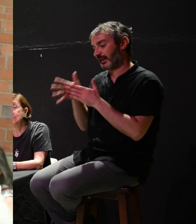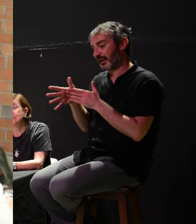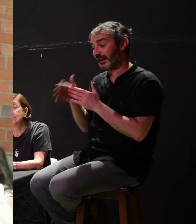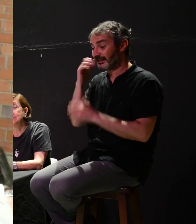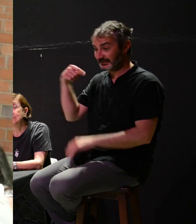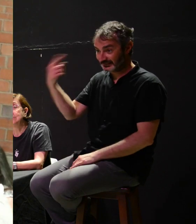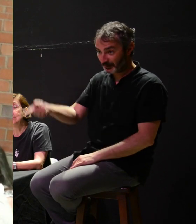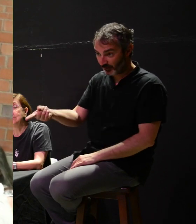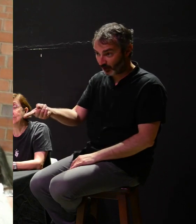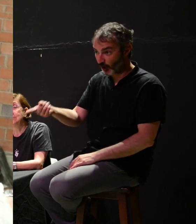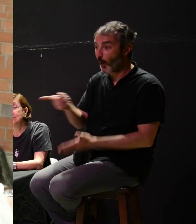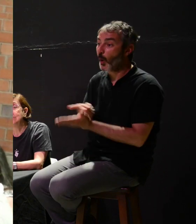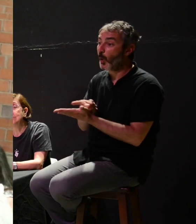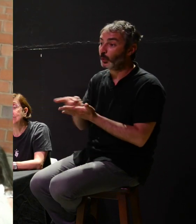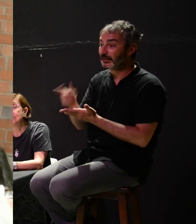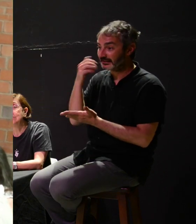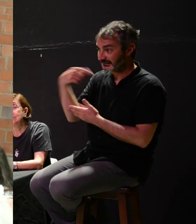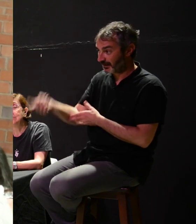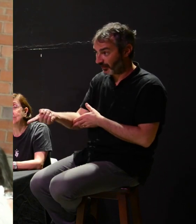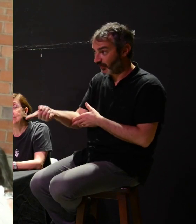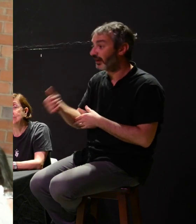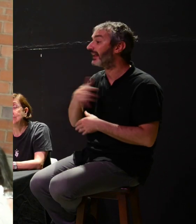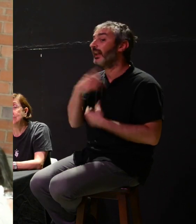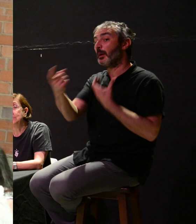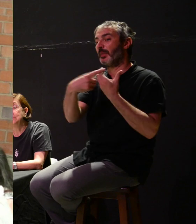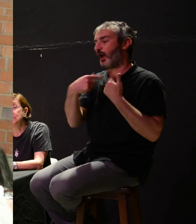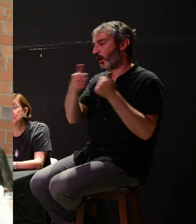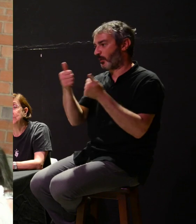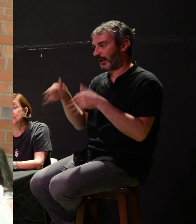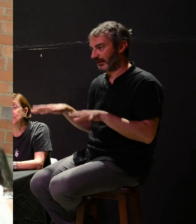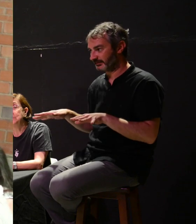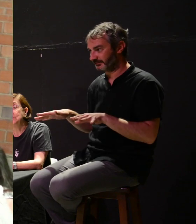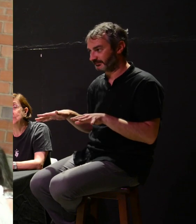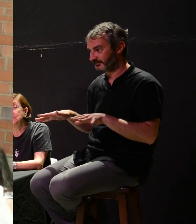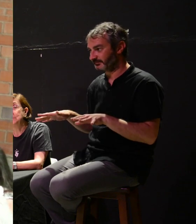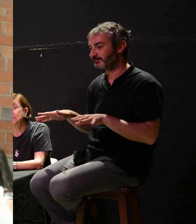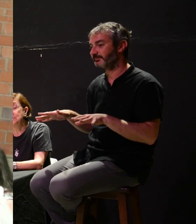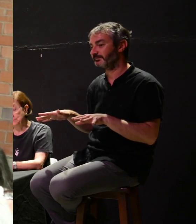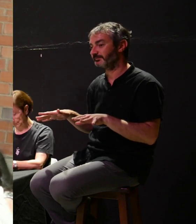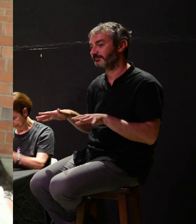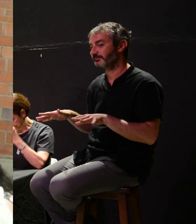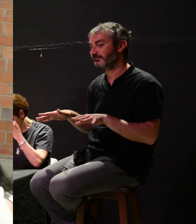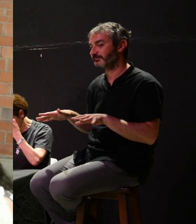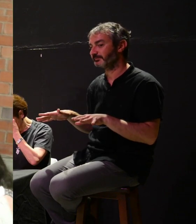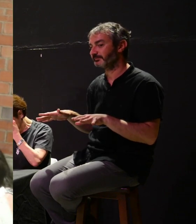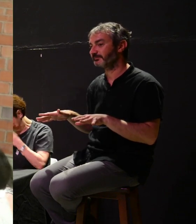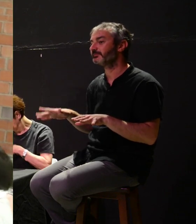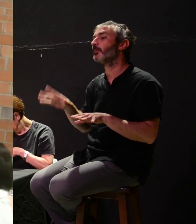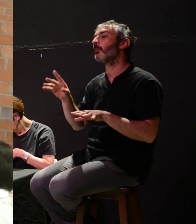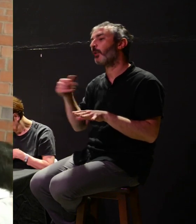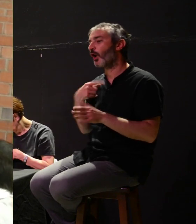el dissabte tenim la ruta aquesta perquè vulgui participar-hi, que ensenyarem alguns